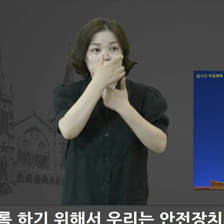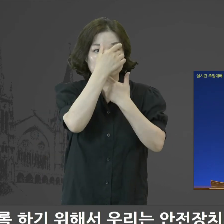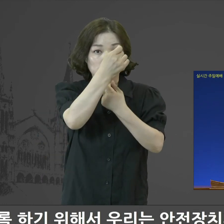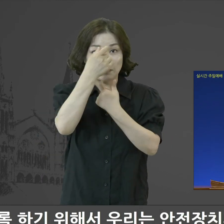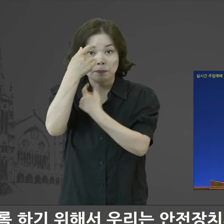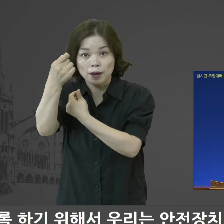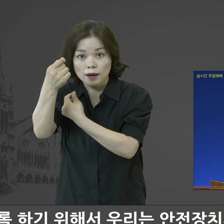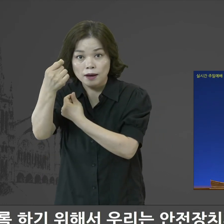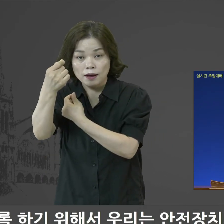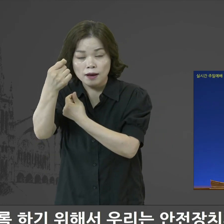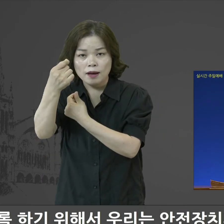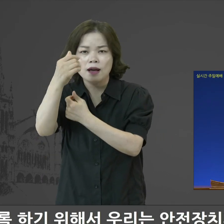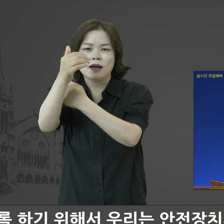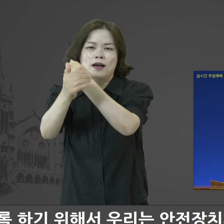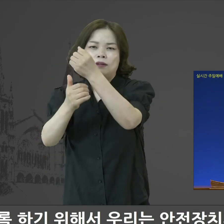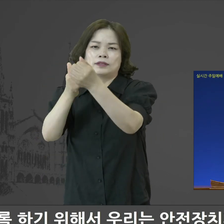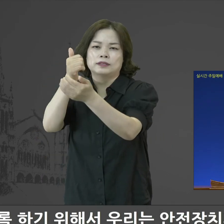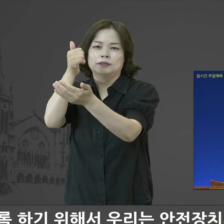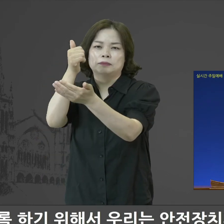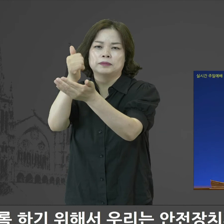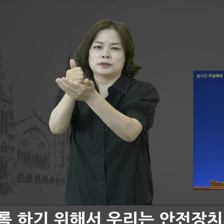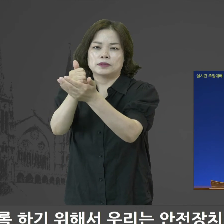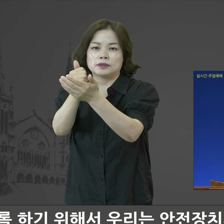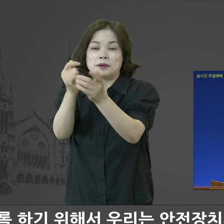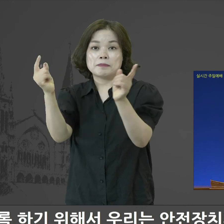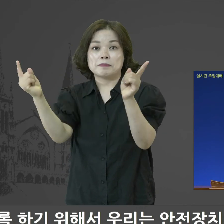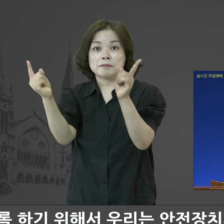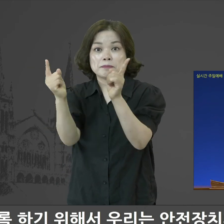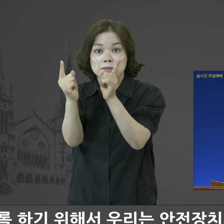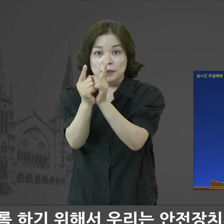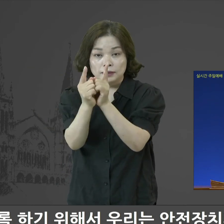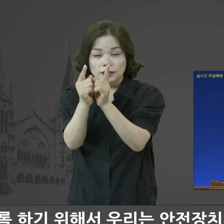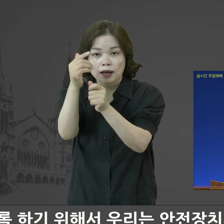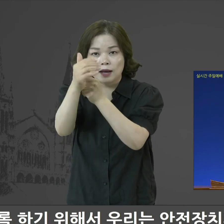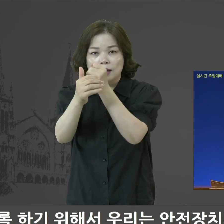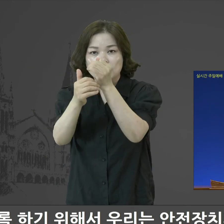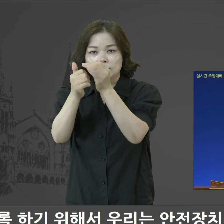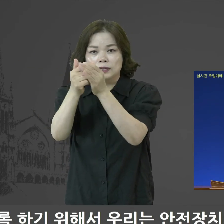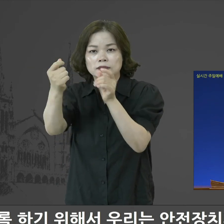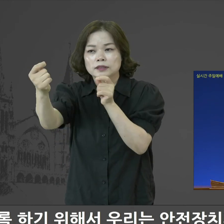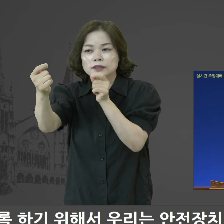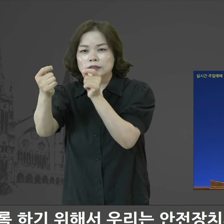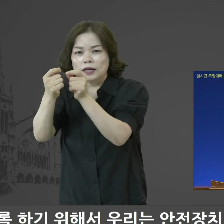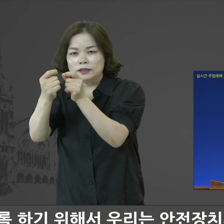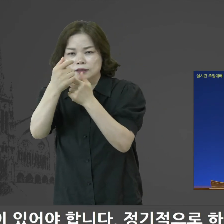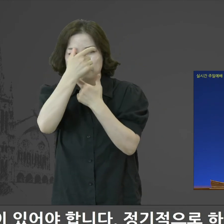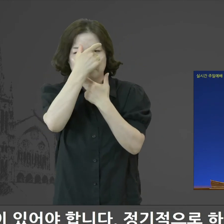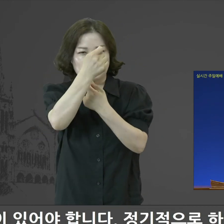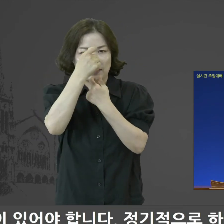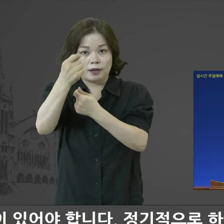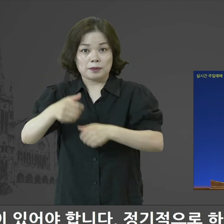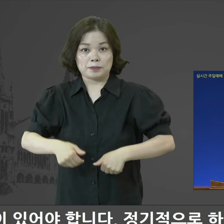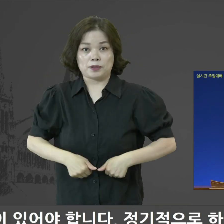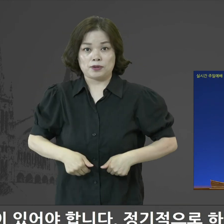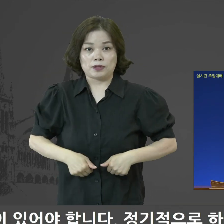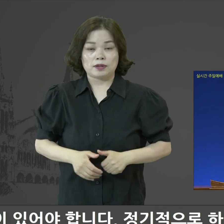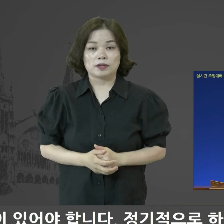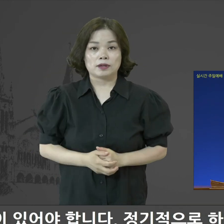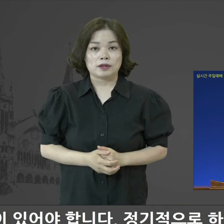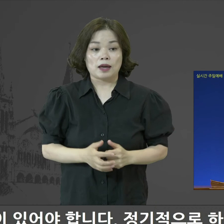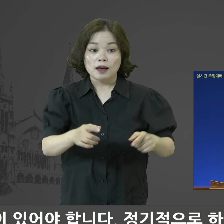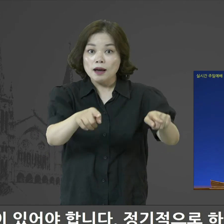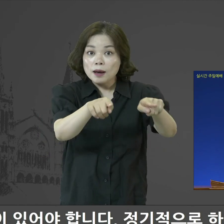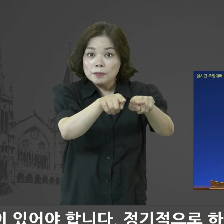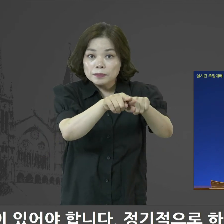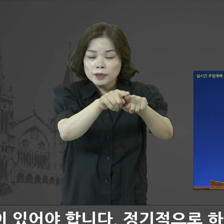정기적으로 하나님을 만나고 하나님께 나아가는 시간이 정기적으로 있어야 됩니다.